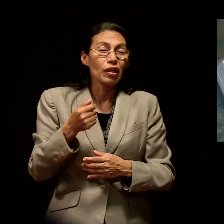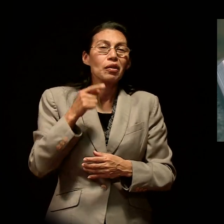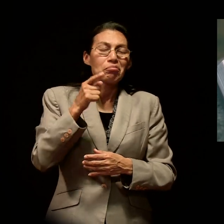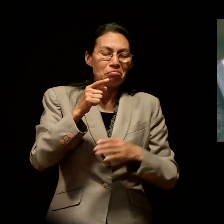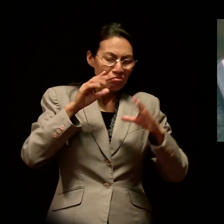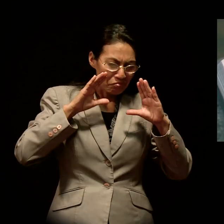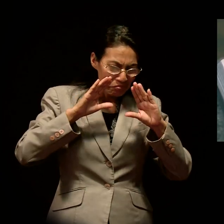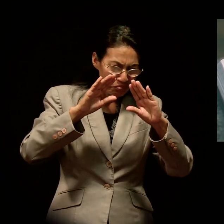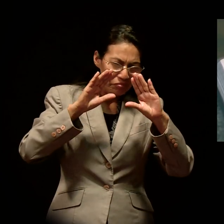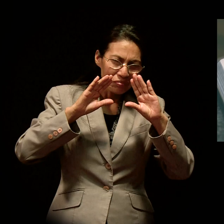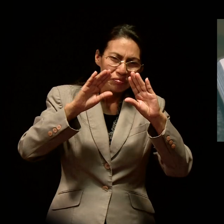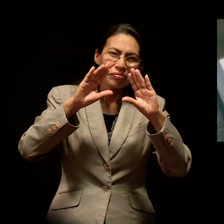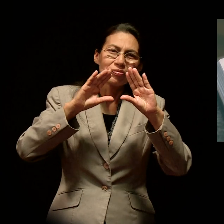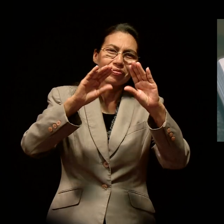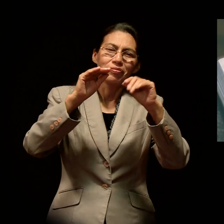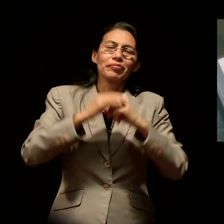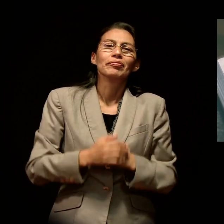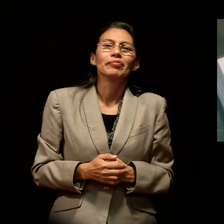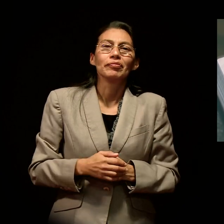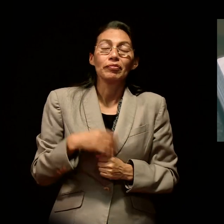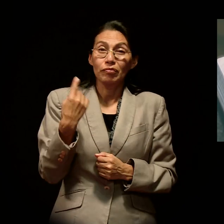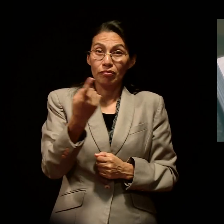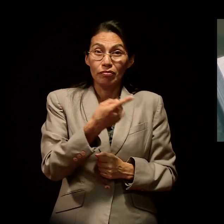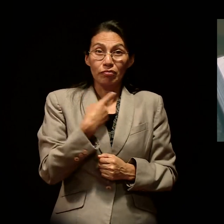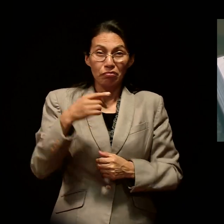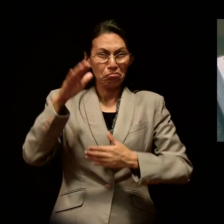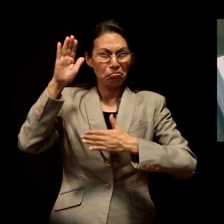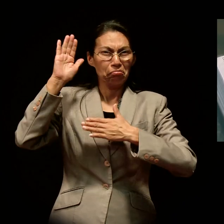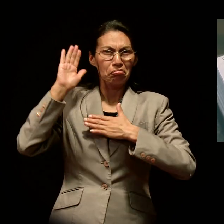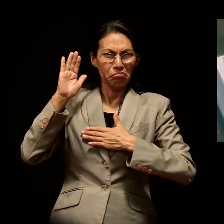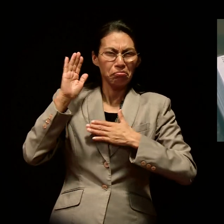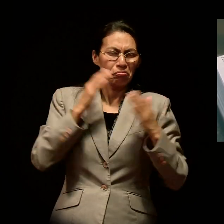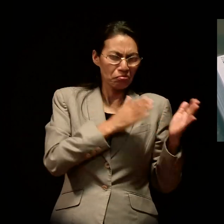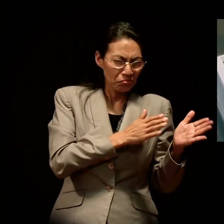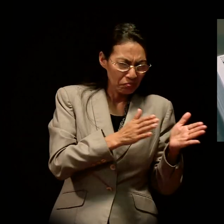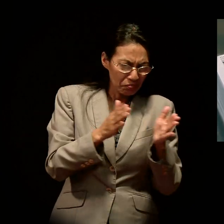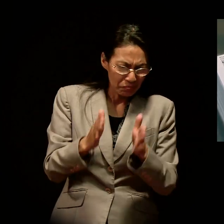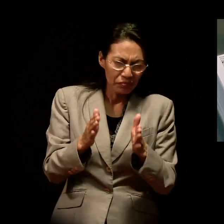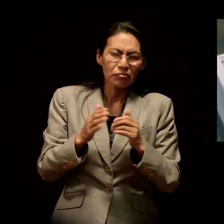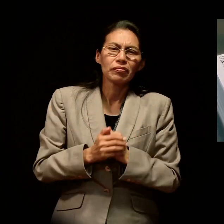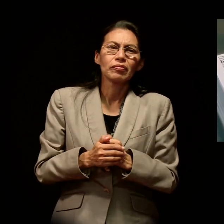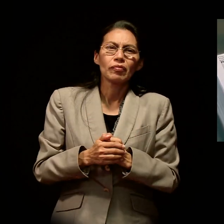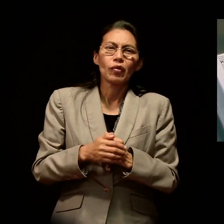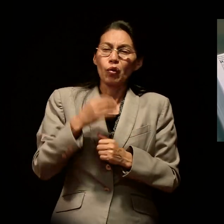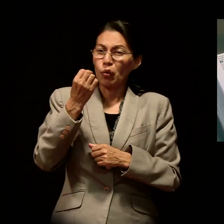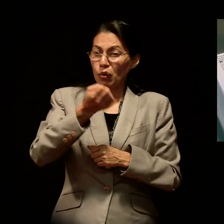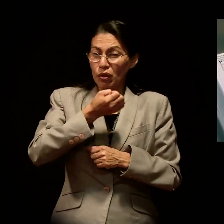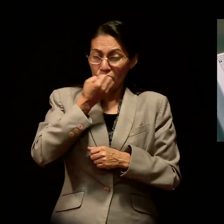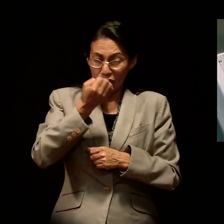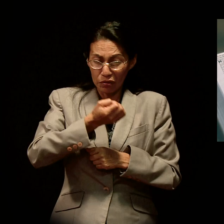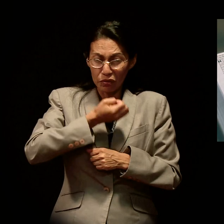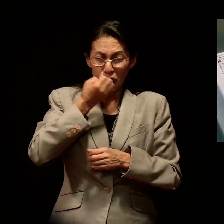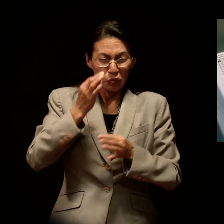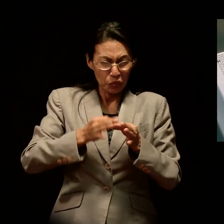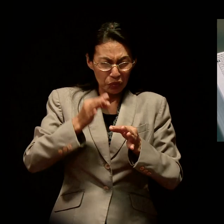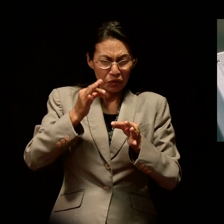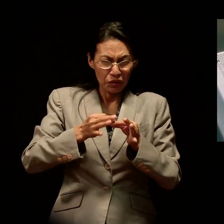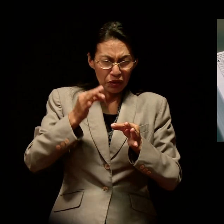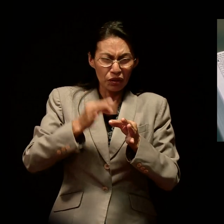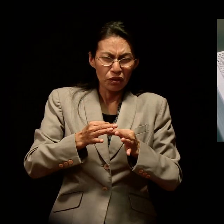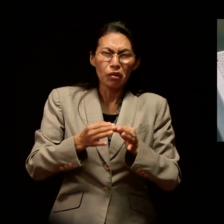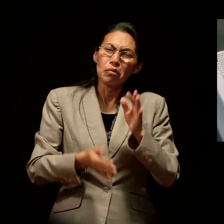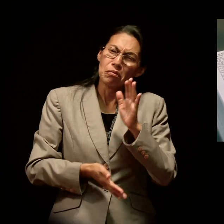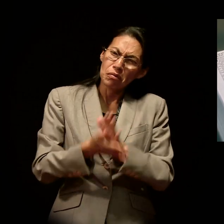y te enseñaré cosas hermosas y ocultas que tú no conoces así